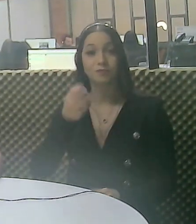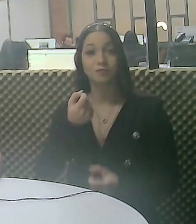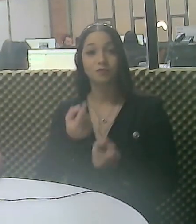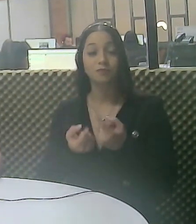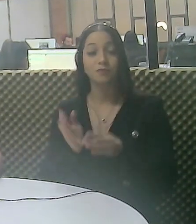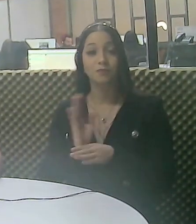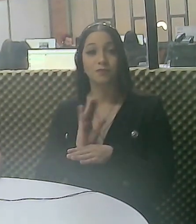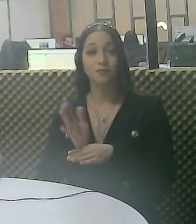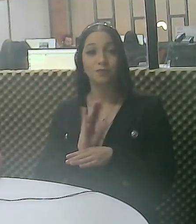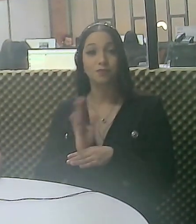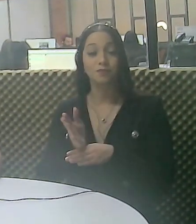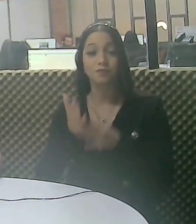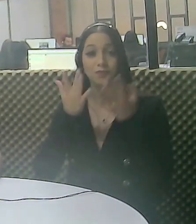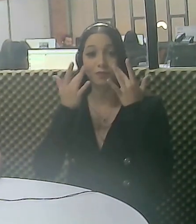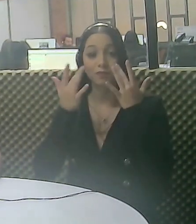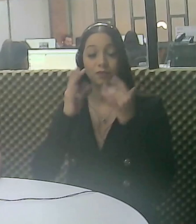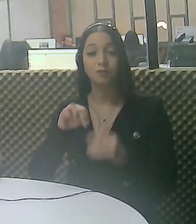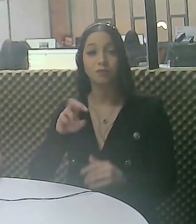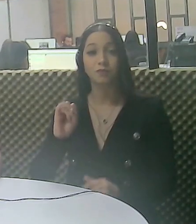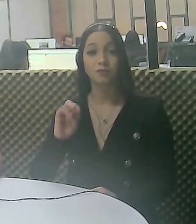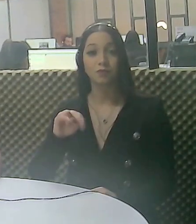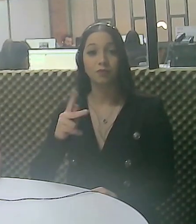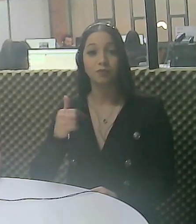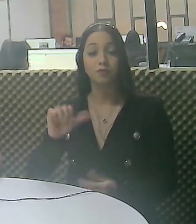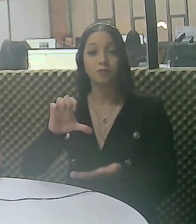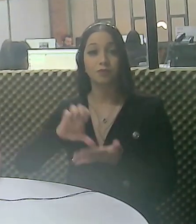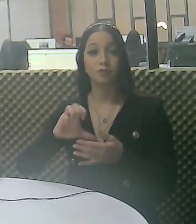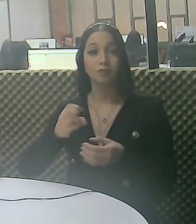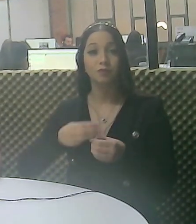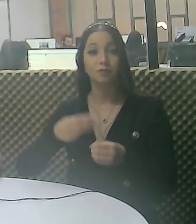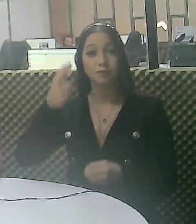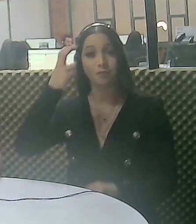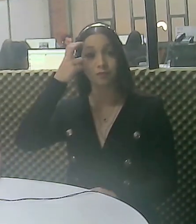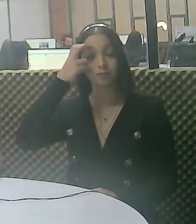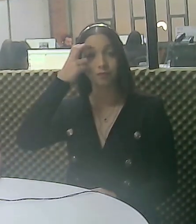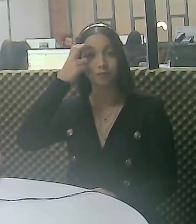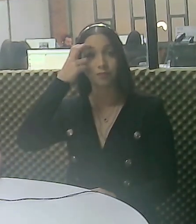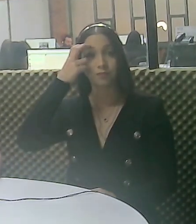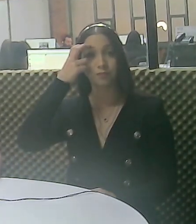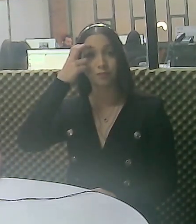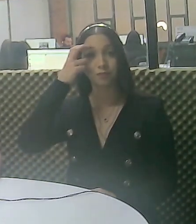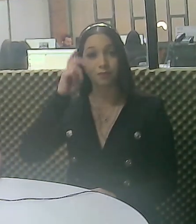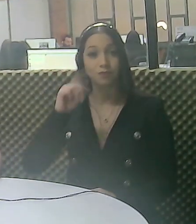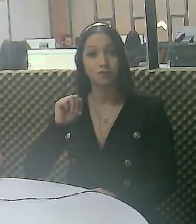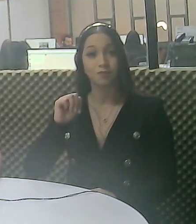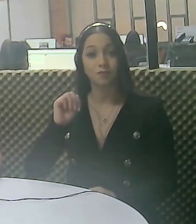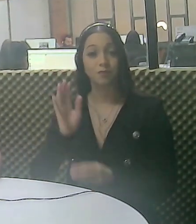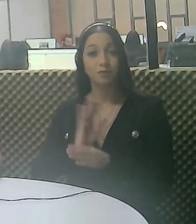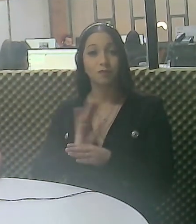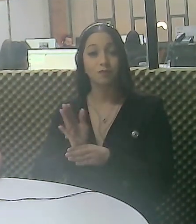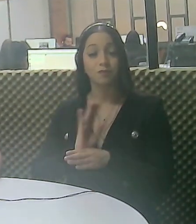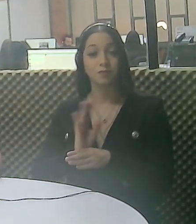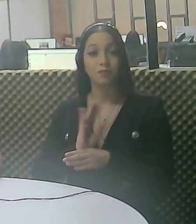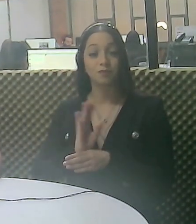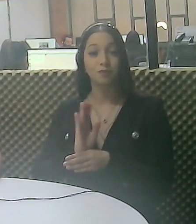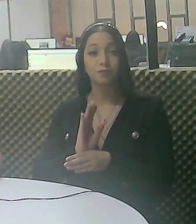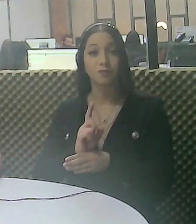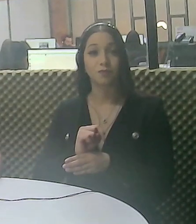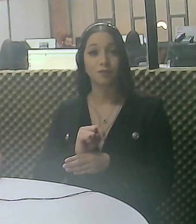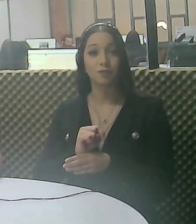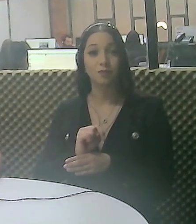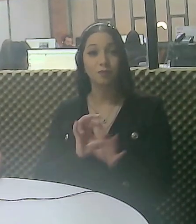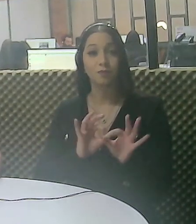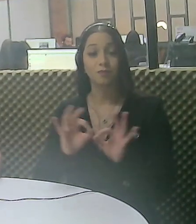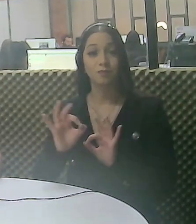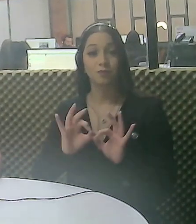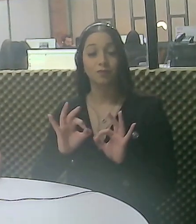pipoca no Cine Teatro Nininha Rocha, localizado no Centro Municipal de Cultura. Trata-se do Cine Clube Cultura, um projeto que